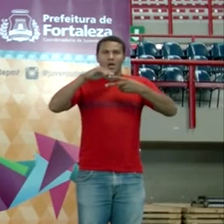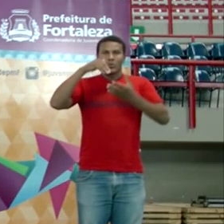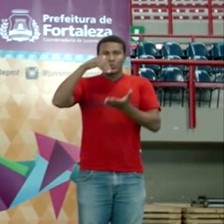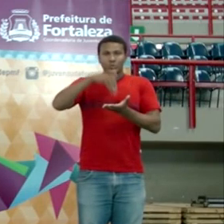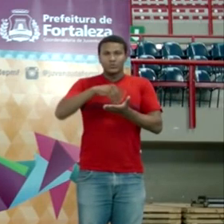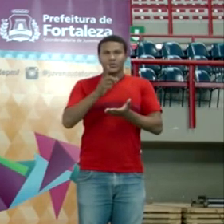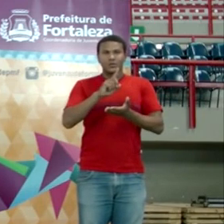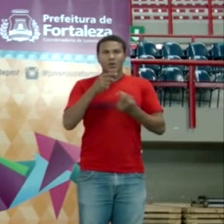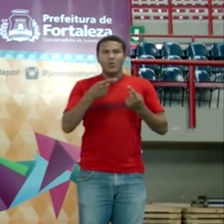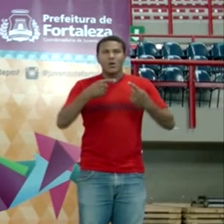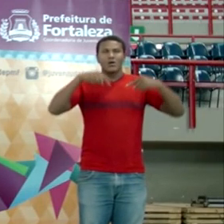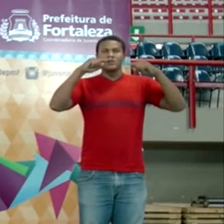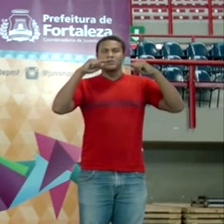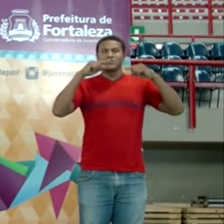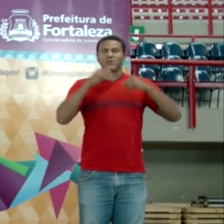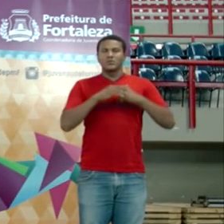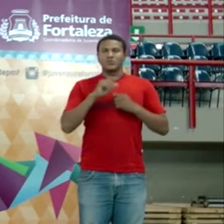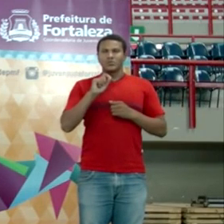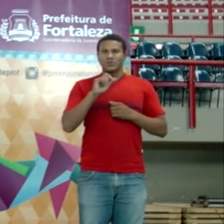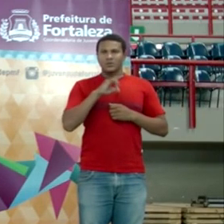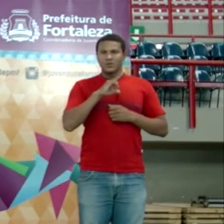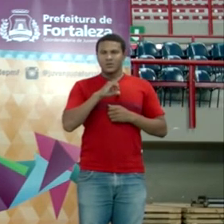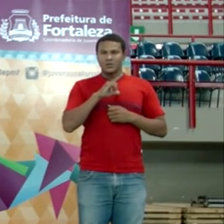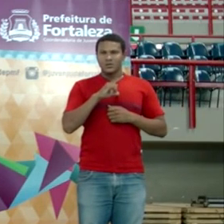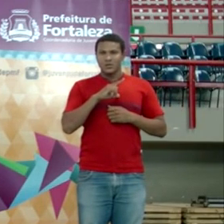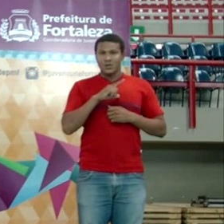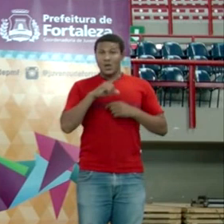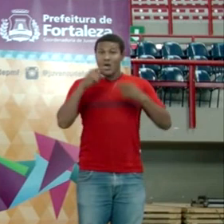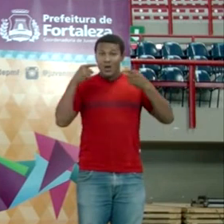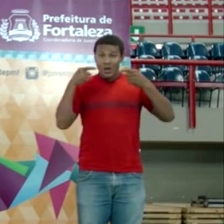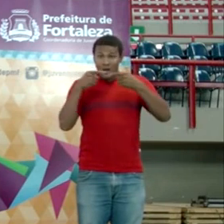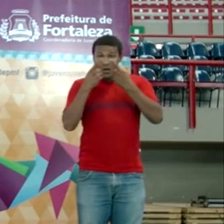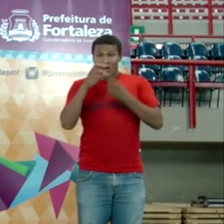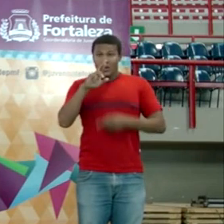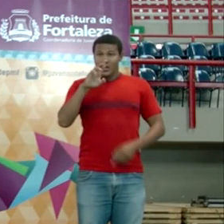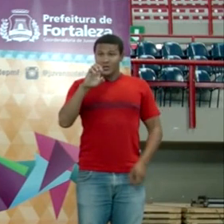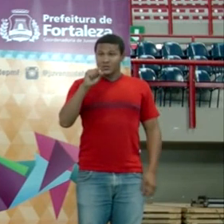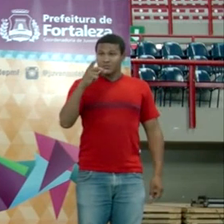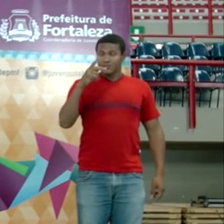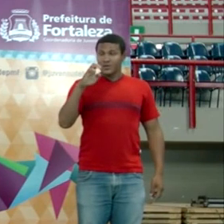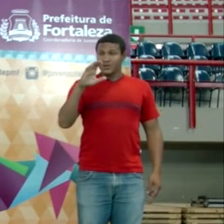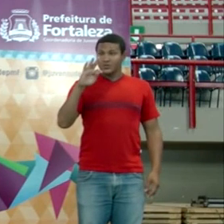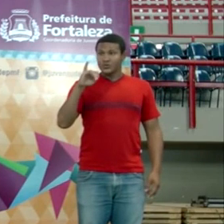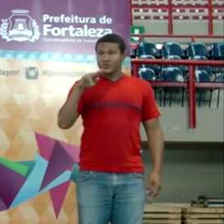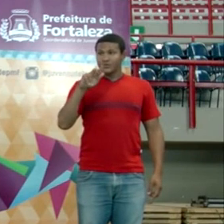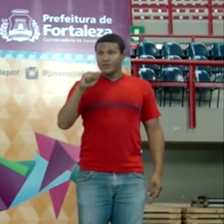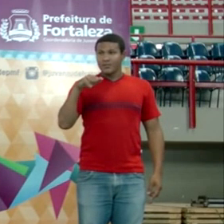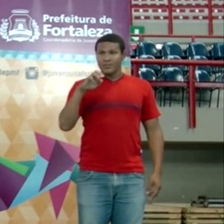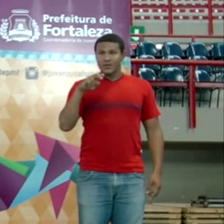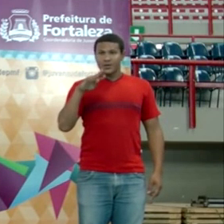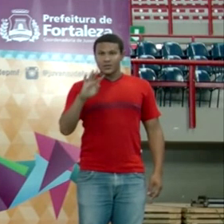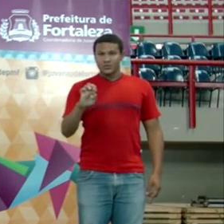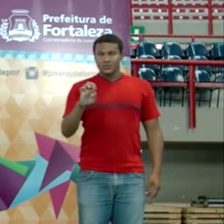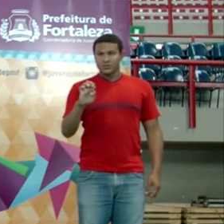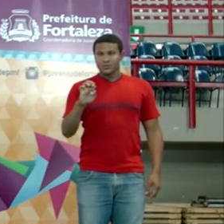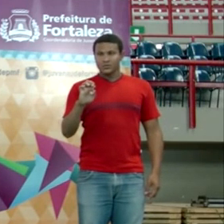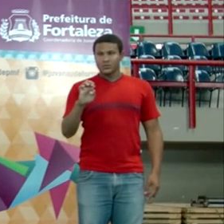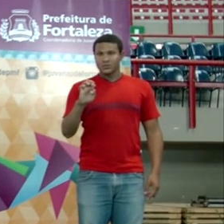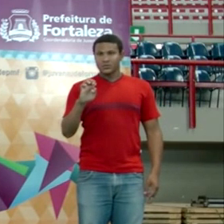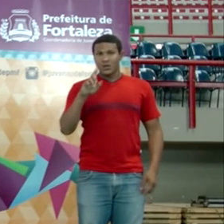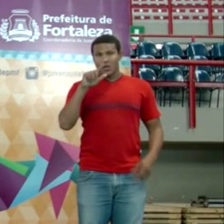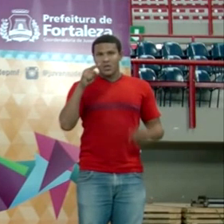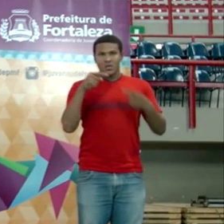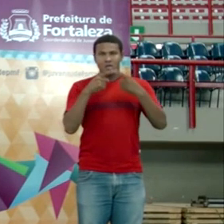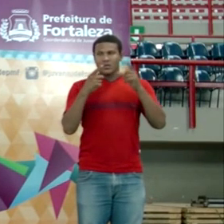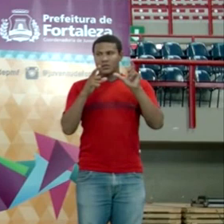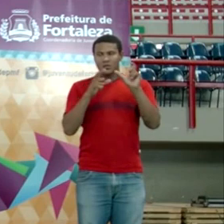respectivamente. Tem bem aí, não tem? Então ele pergunta, instalados no lugar mais adequado para obter grande potência útil, respectivamente, o